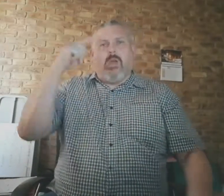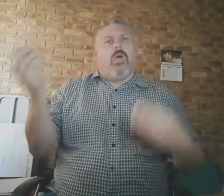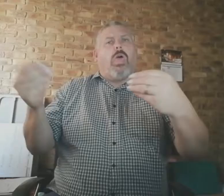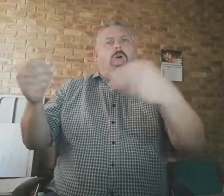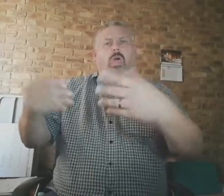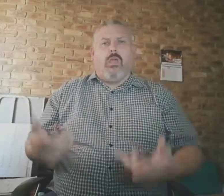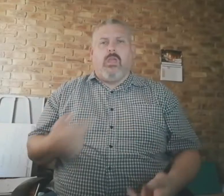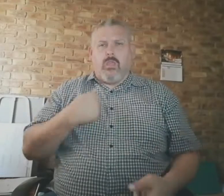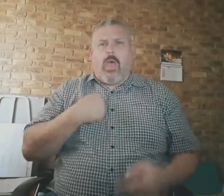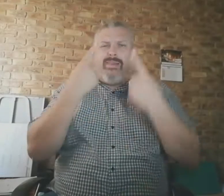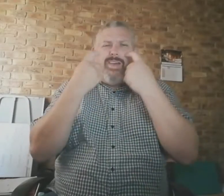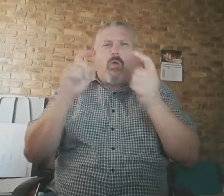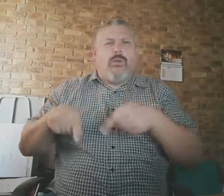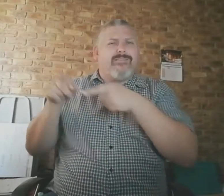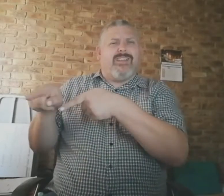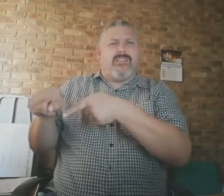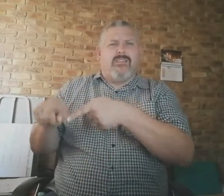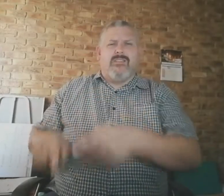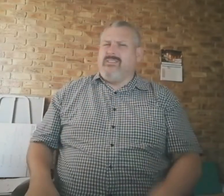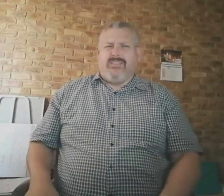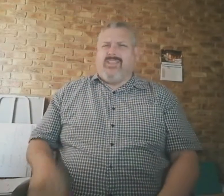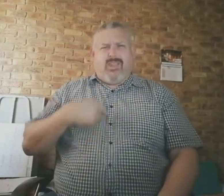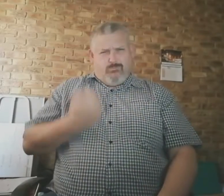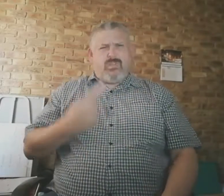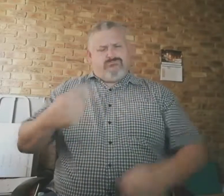dou, ek, weet dat, moet,